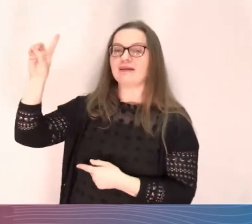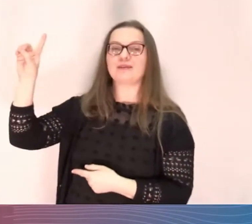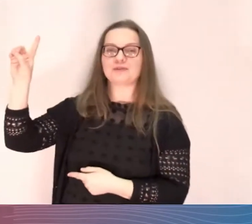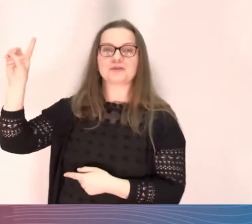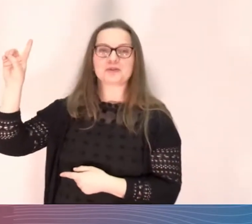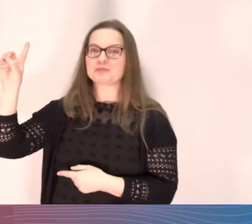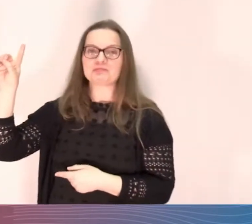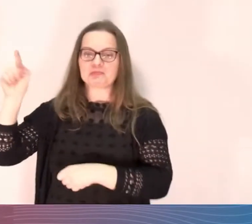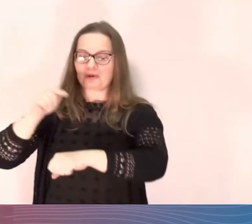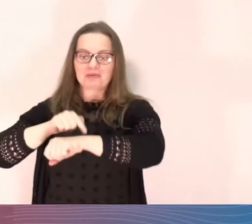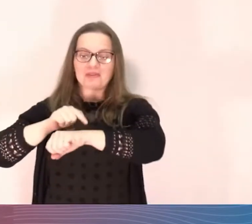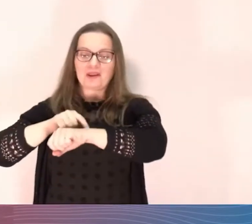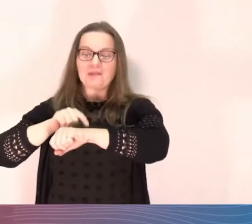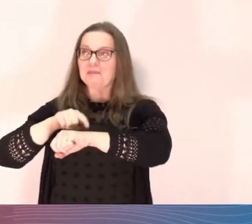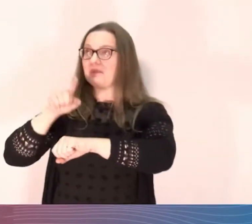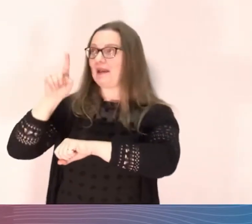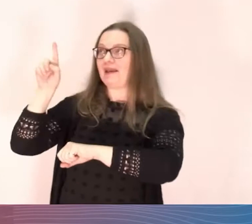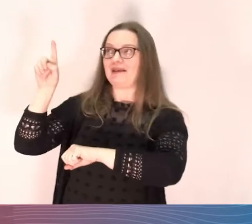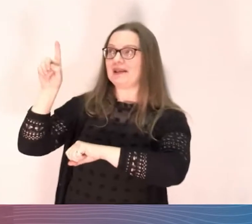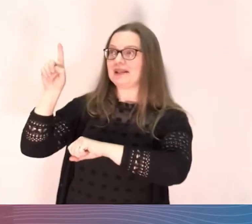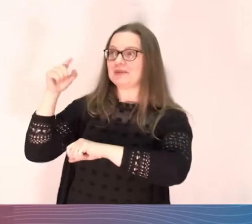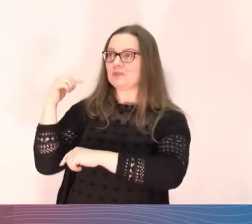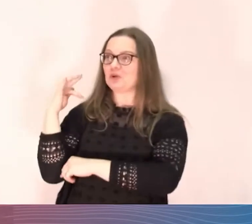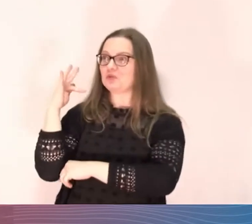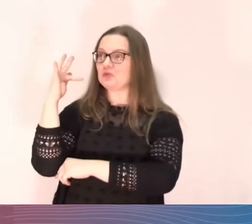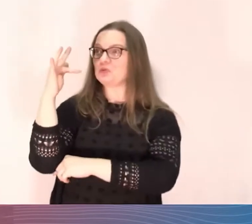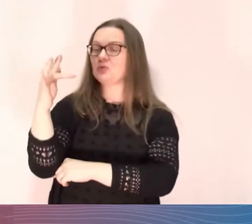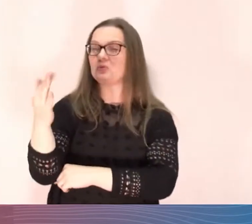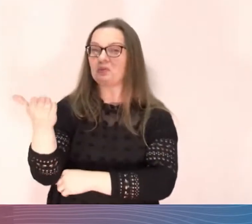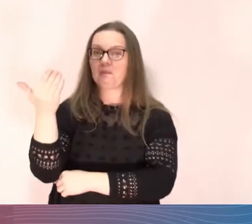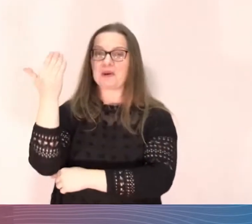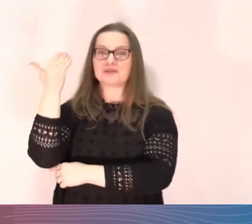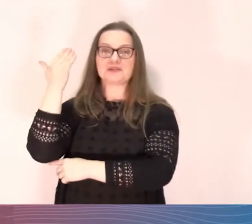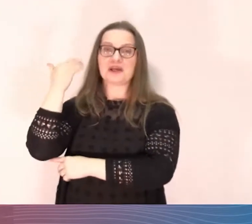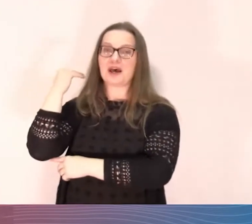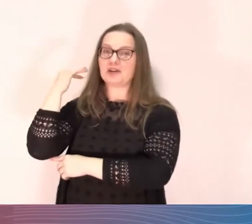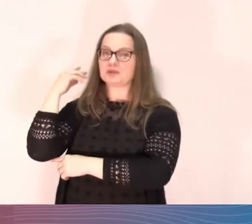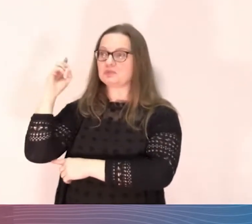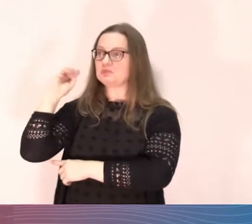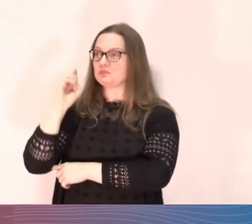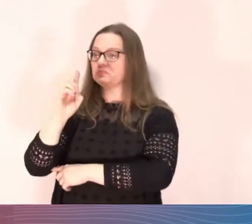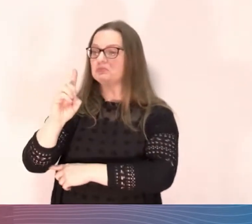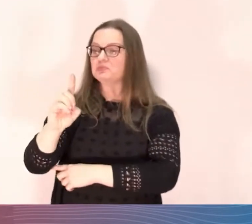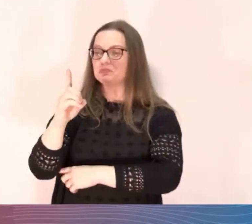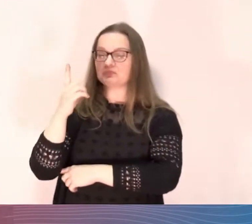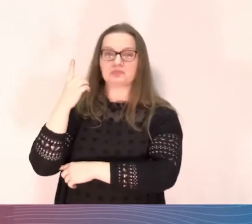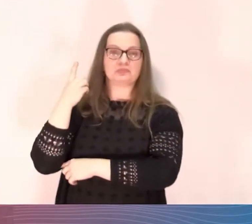tempo. Ele pode acessar o tempo no futuro, quando ele quiser,